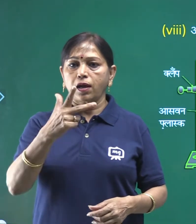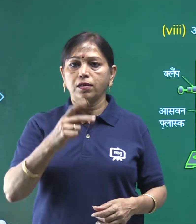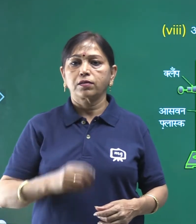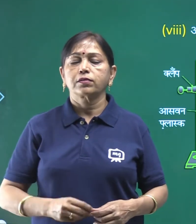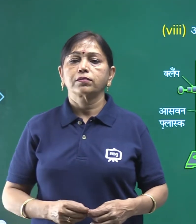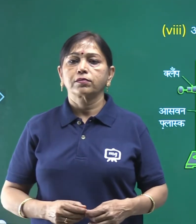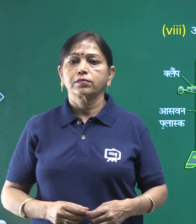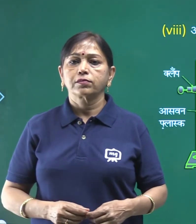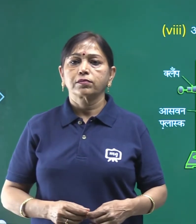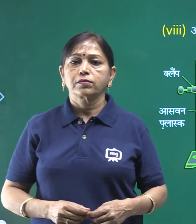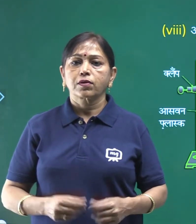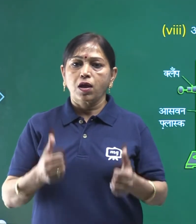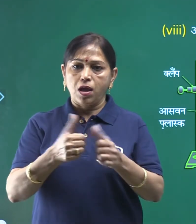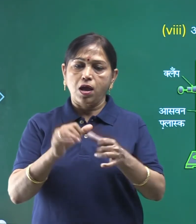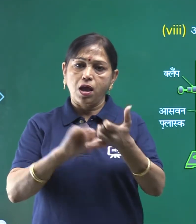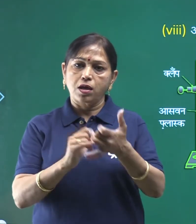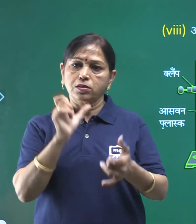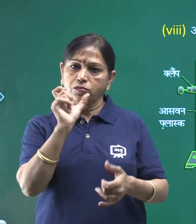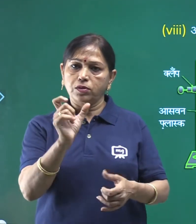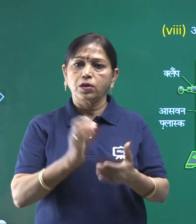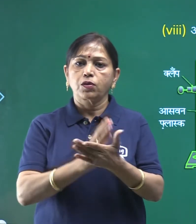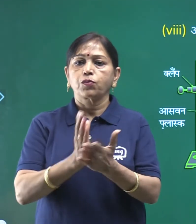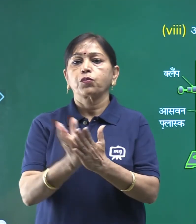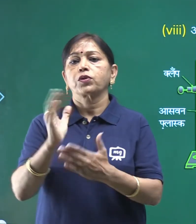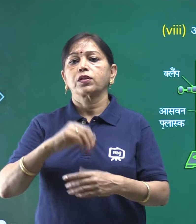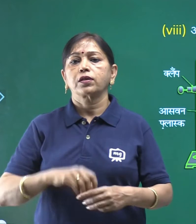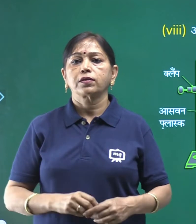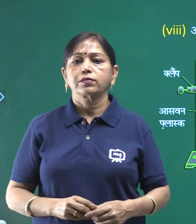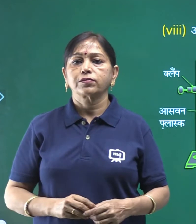आठ, आसवन विधि।